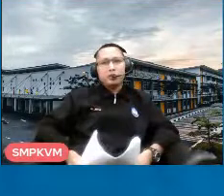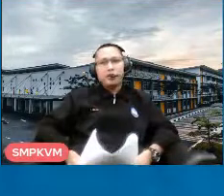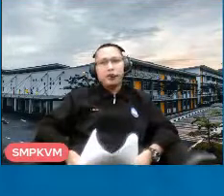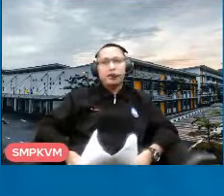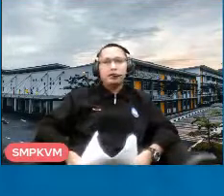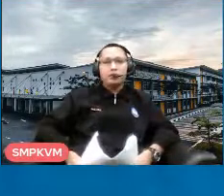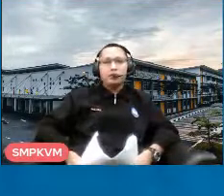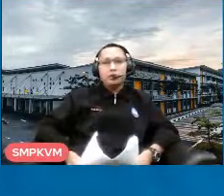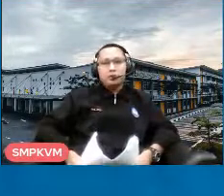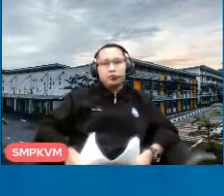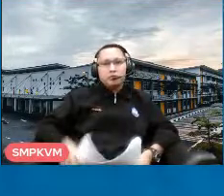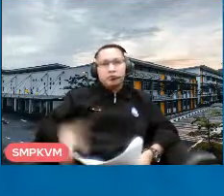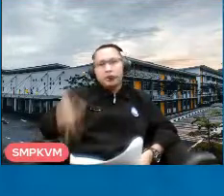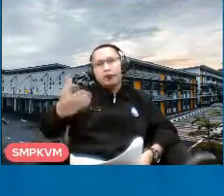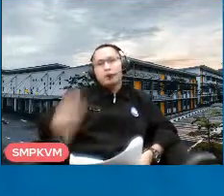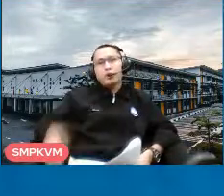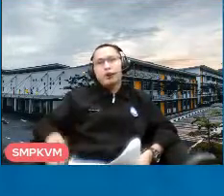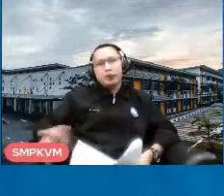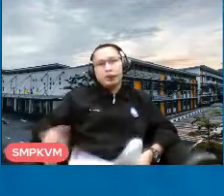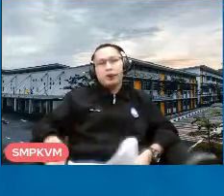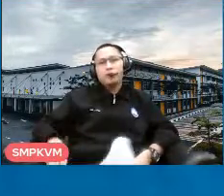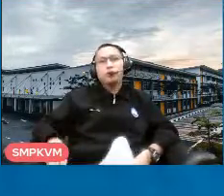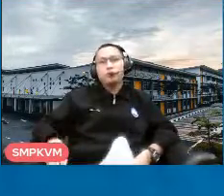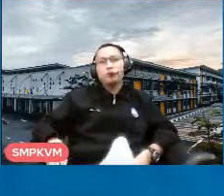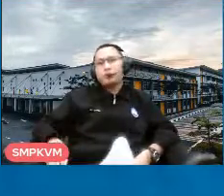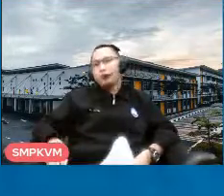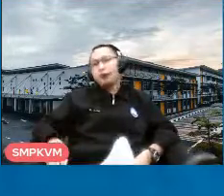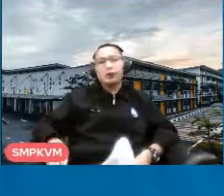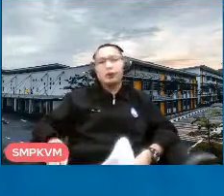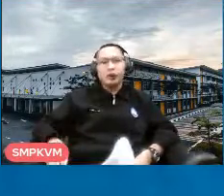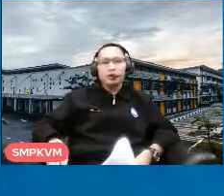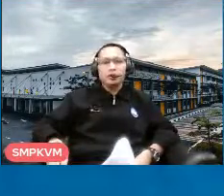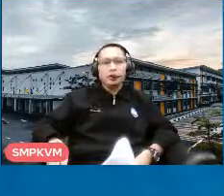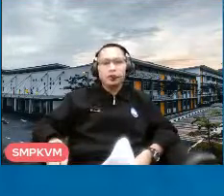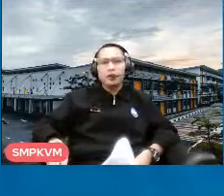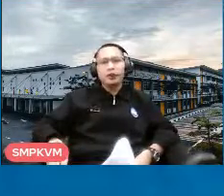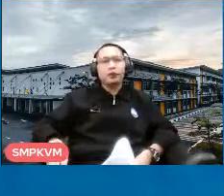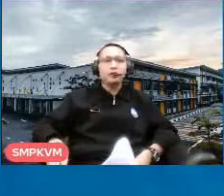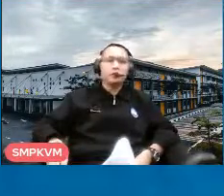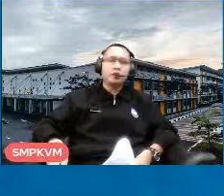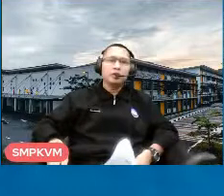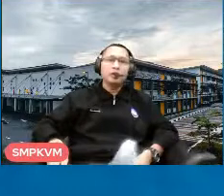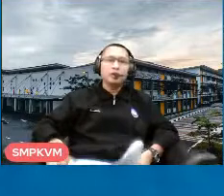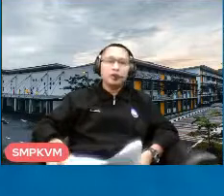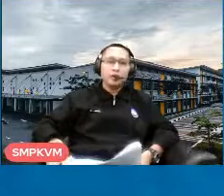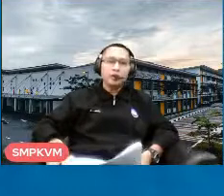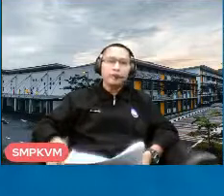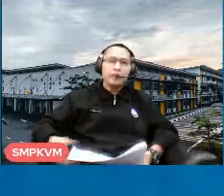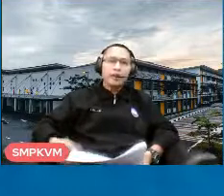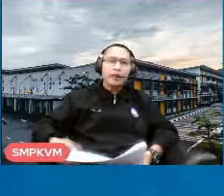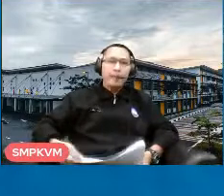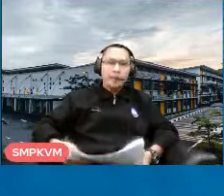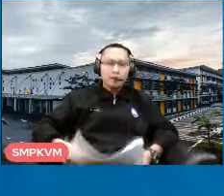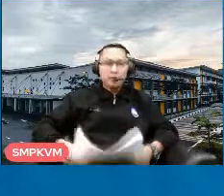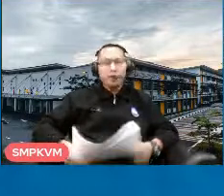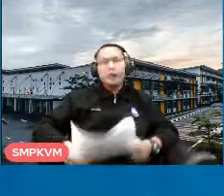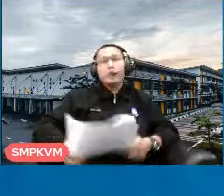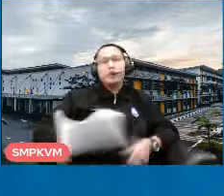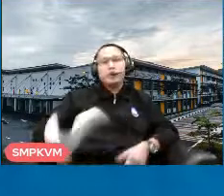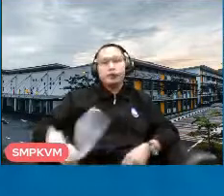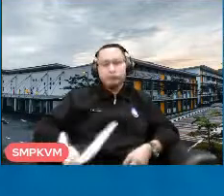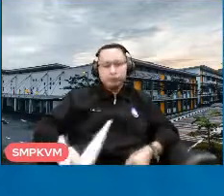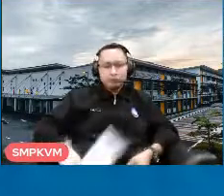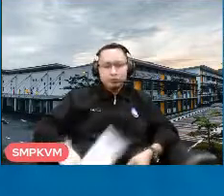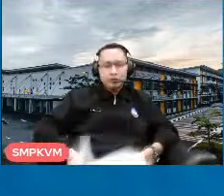bacanya pukul kesian ya kita kamu punya basah pot buku yang kecil-kecil yang kecil tuh ceding nah Mento